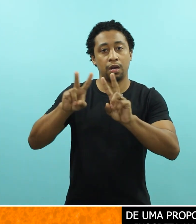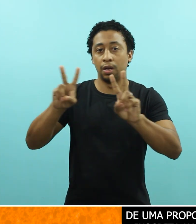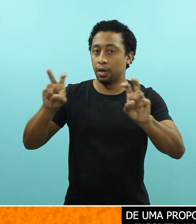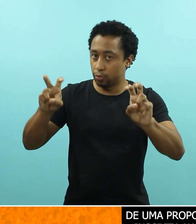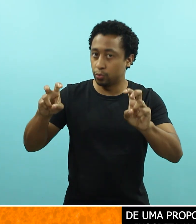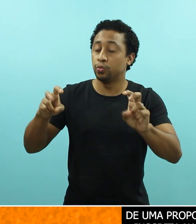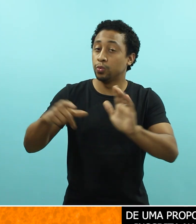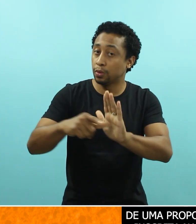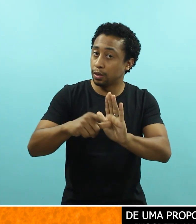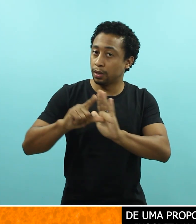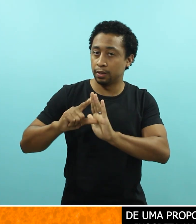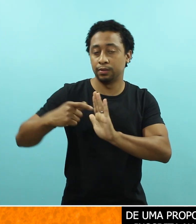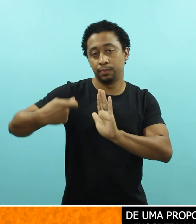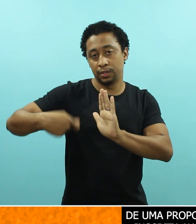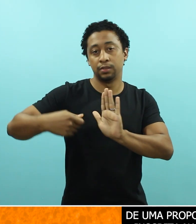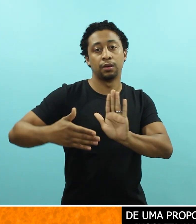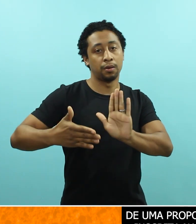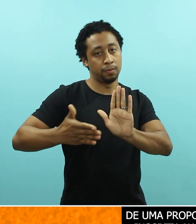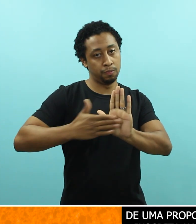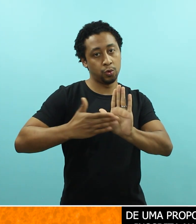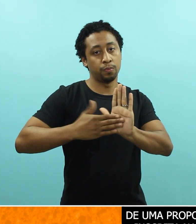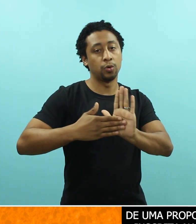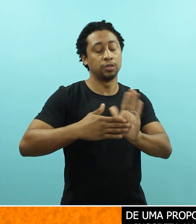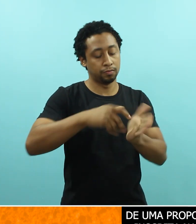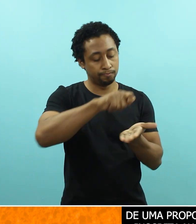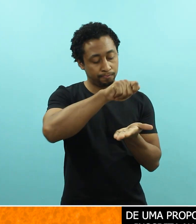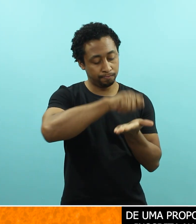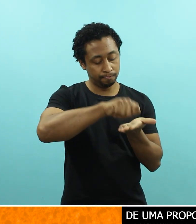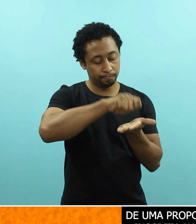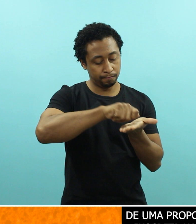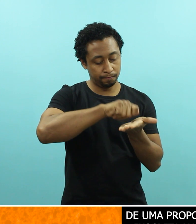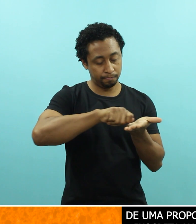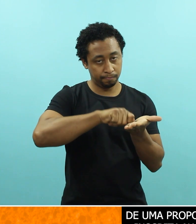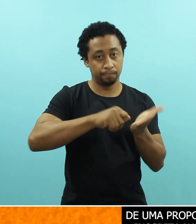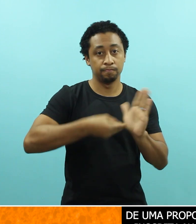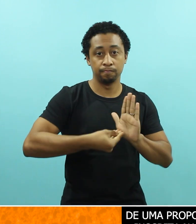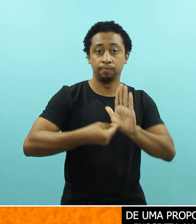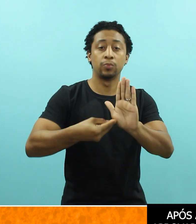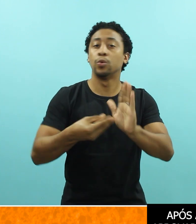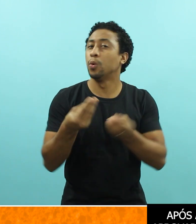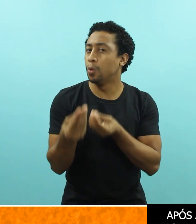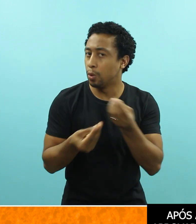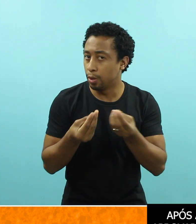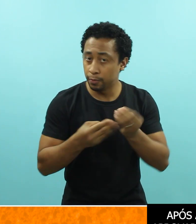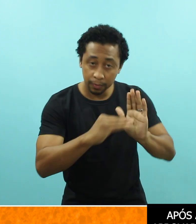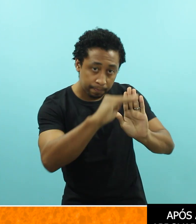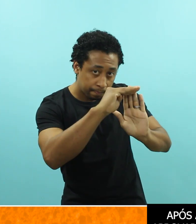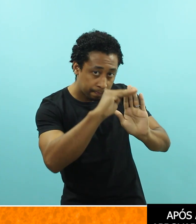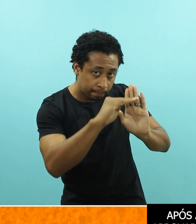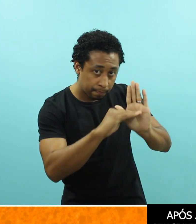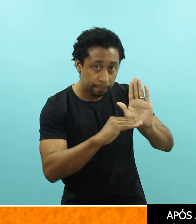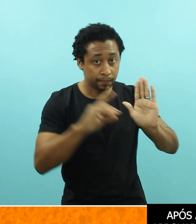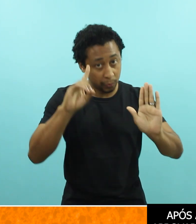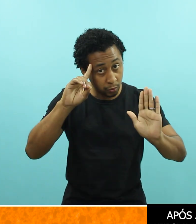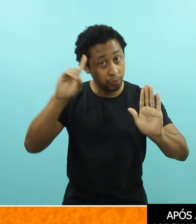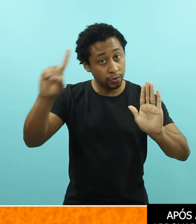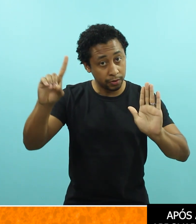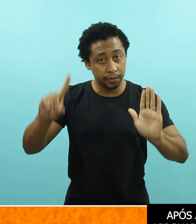uma proposta devidamente inscrita na pauta do dia e, após a